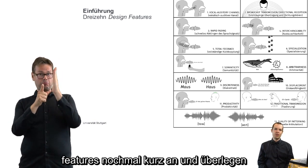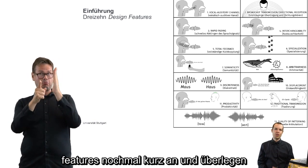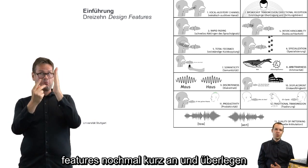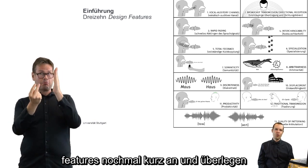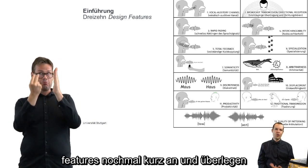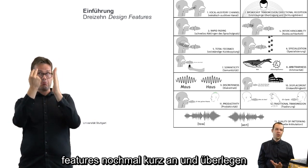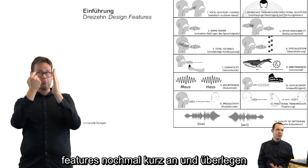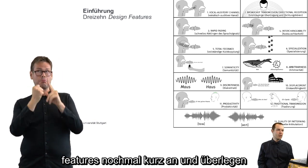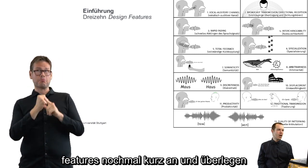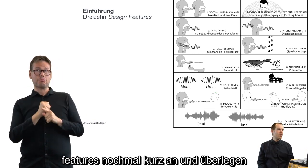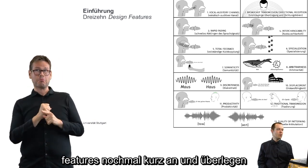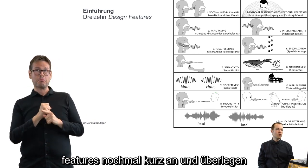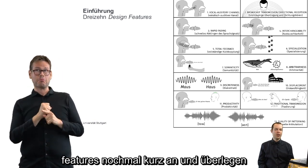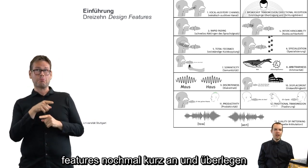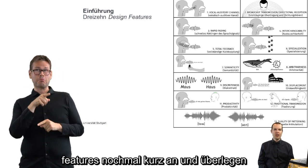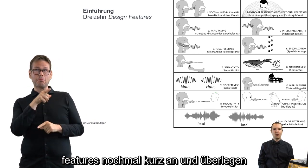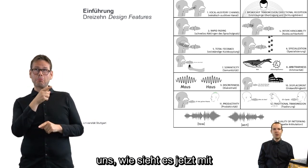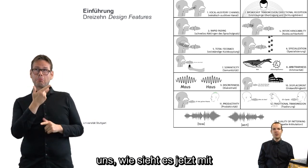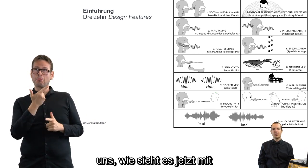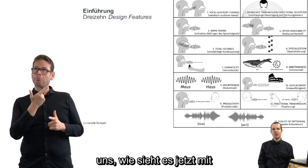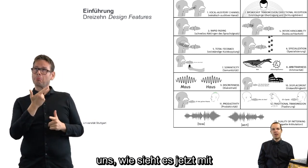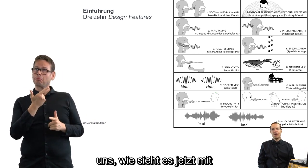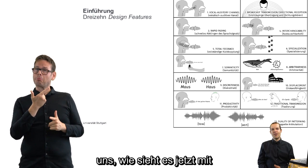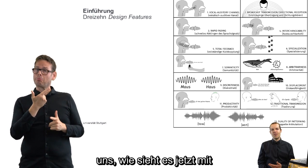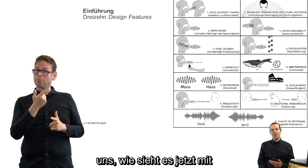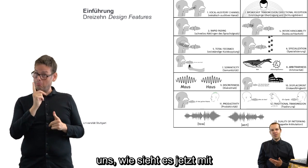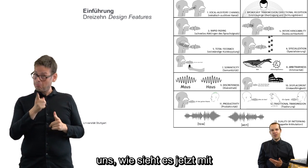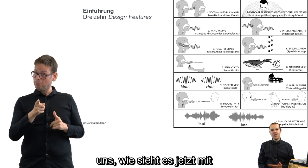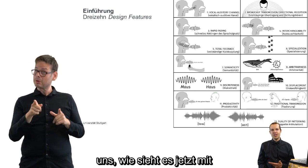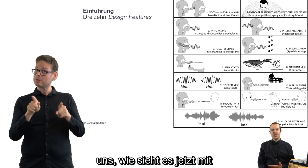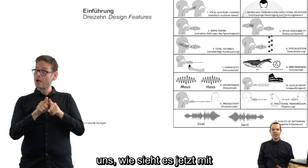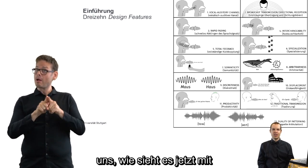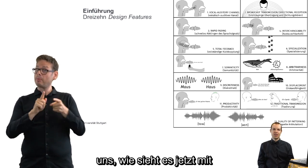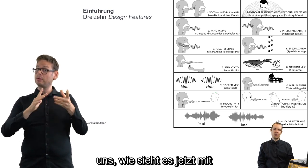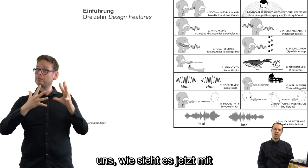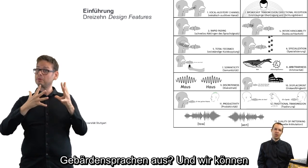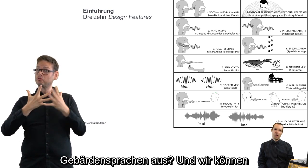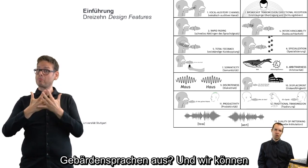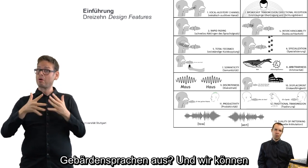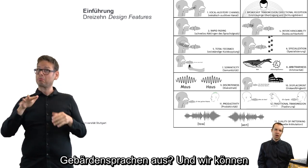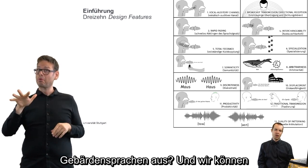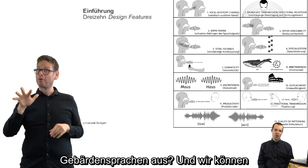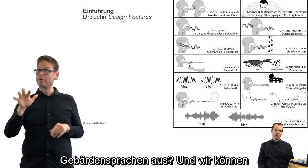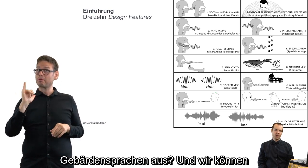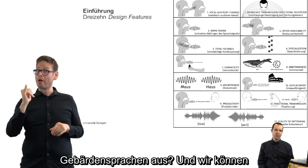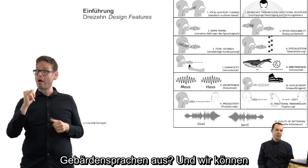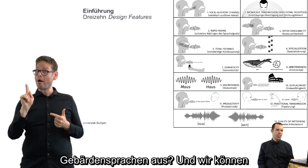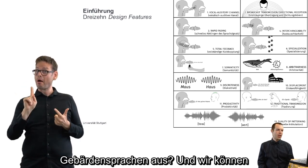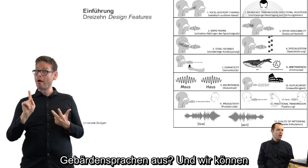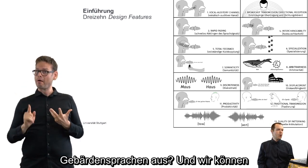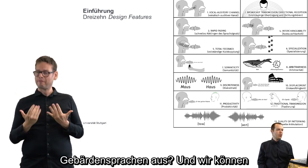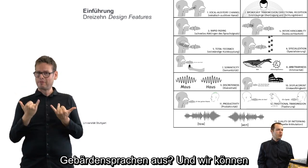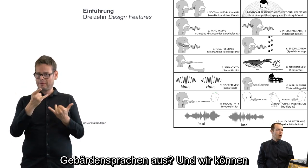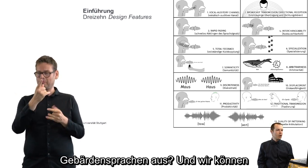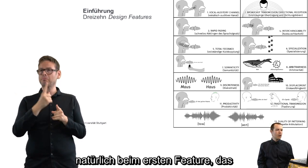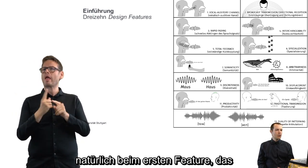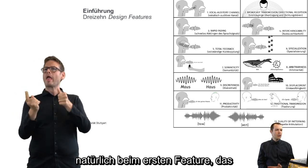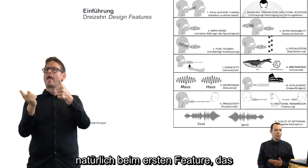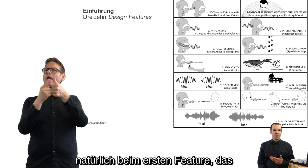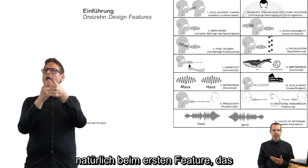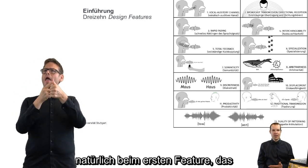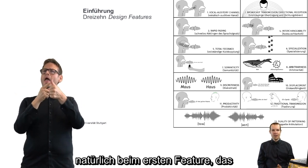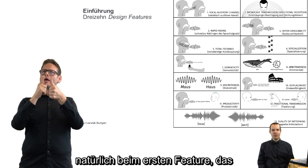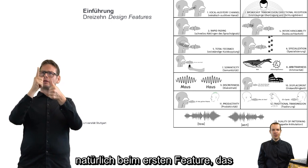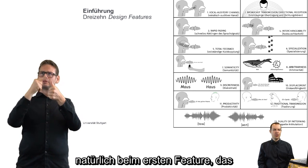Design Features nochmal kurz an, und überlegen uns, wie sieht es jetzt mit Gebärdensprachen aus. Und wir können